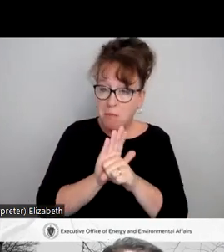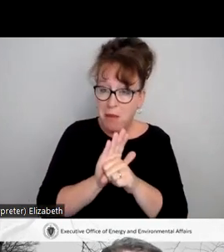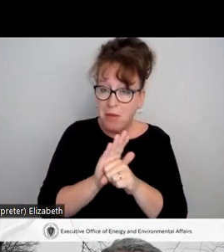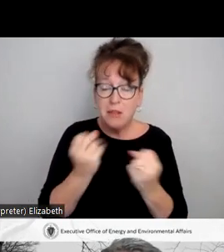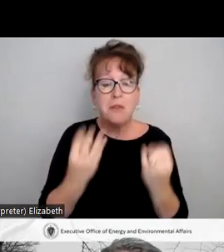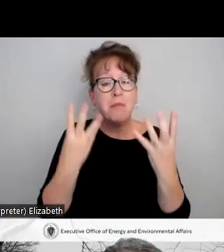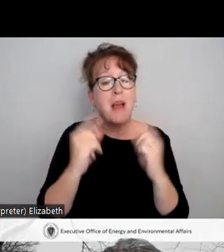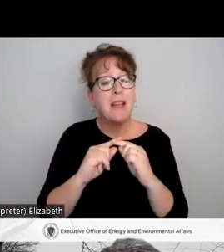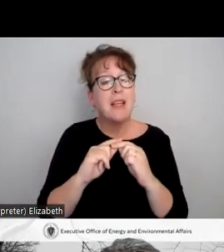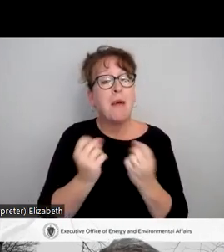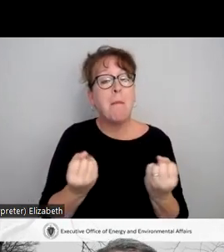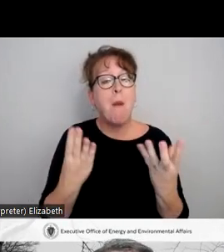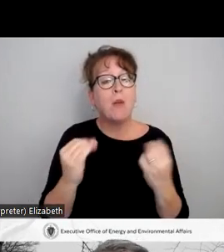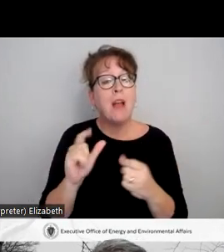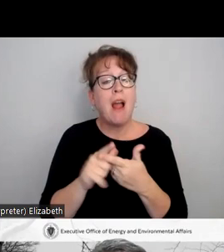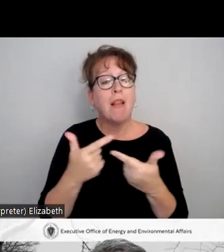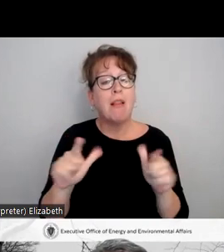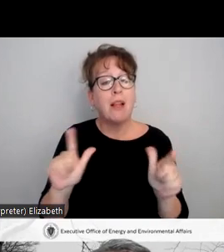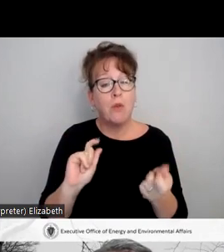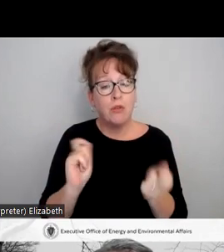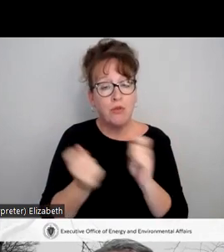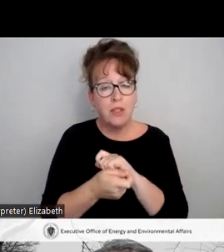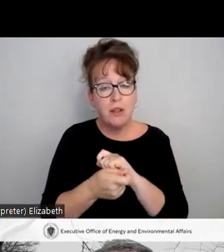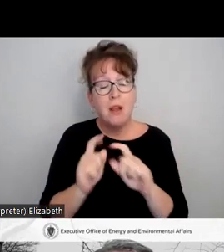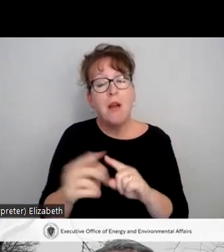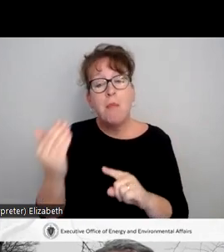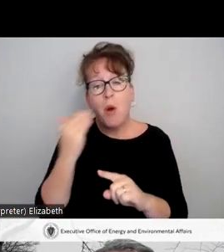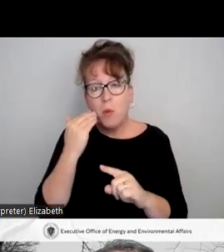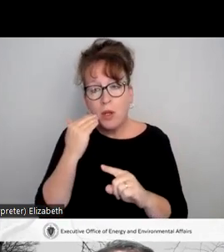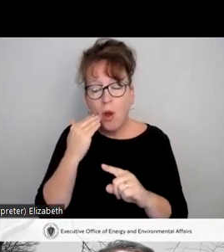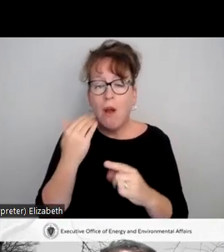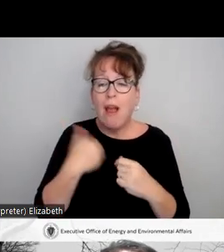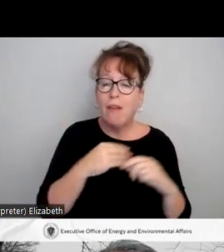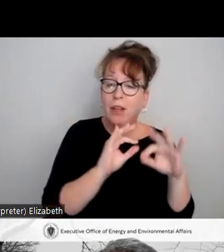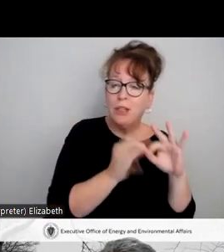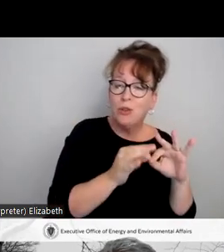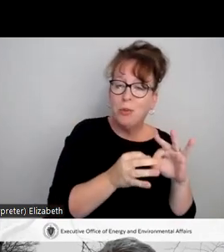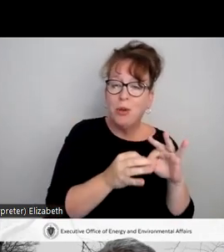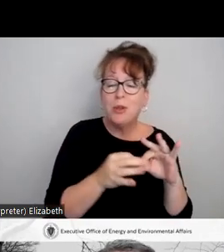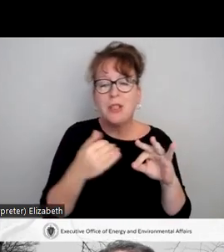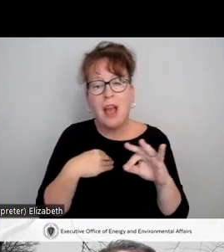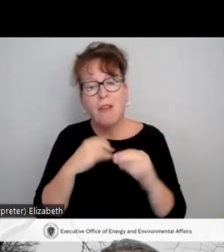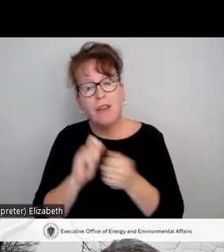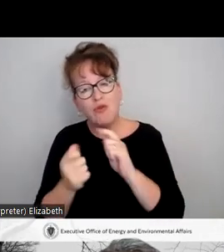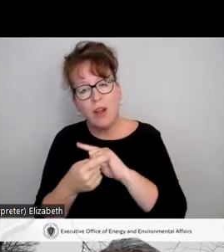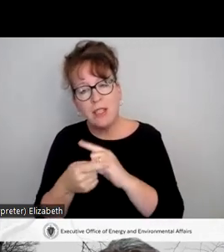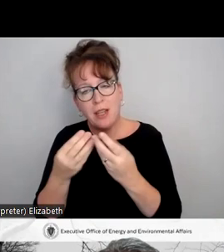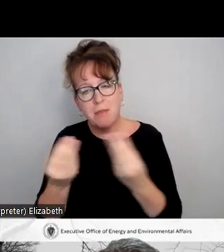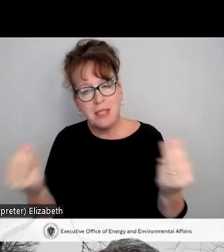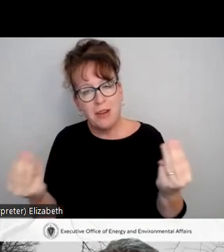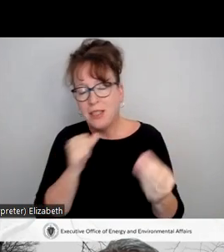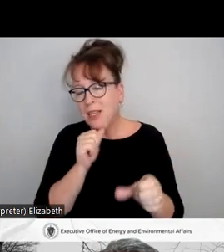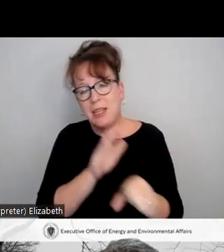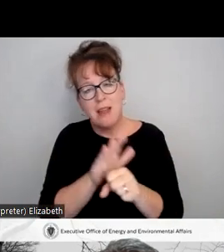eh los comentarios eh públicos el el simplemente tener el